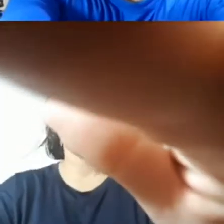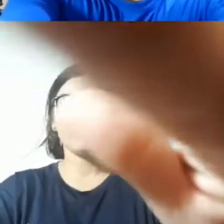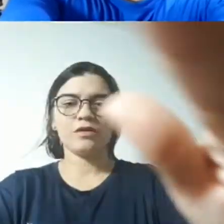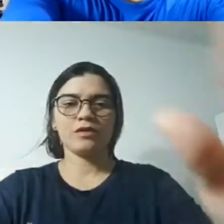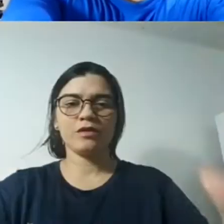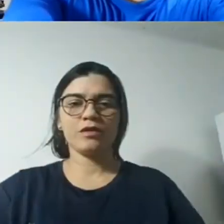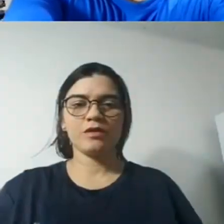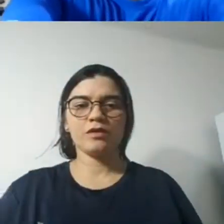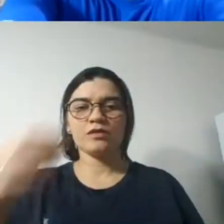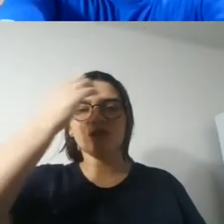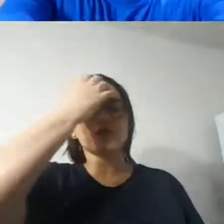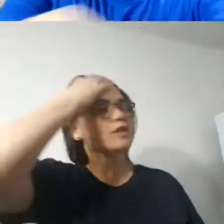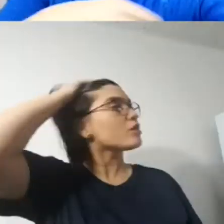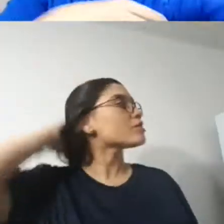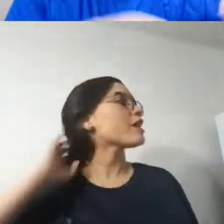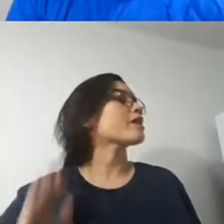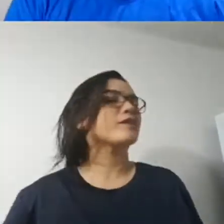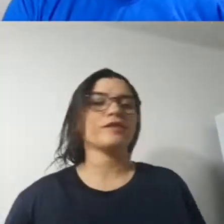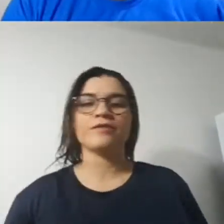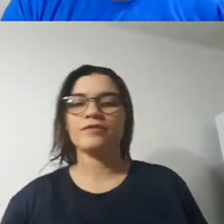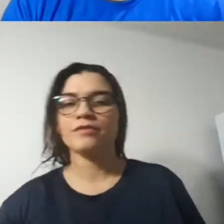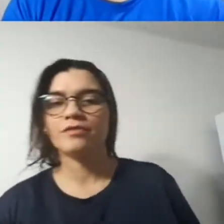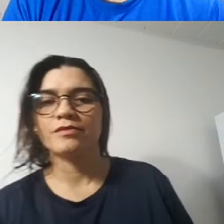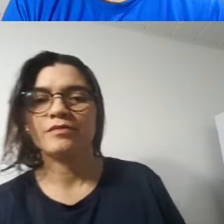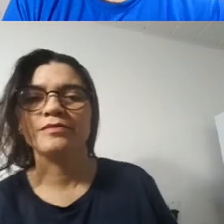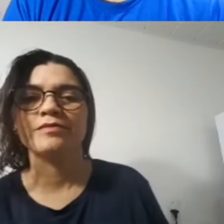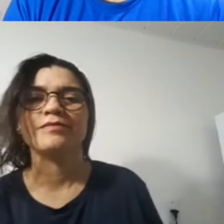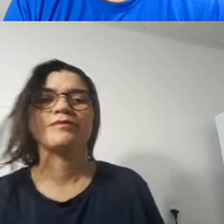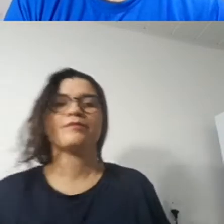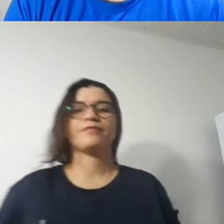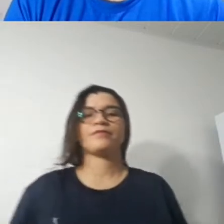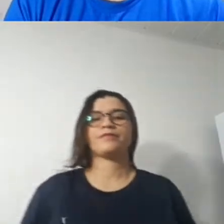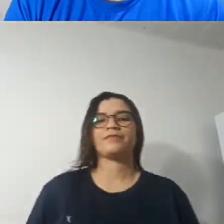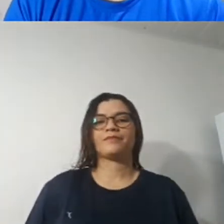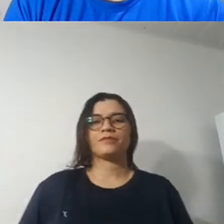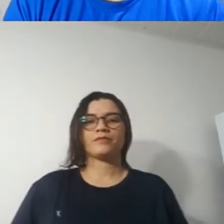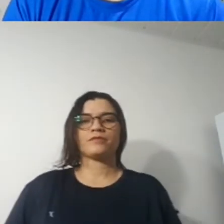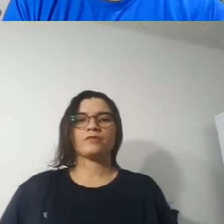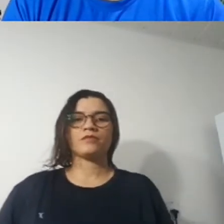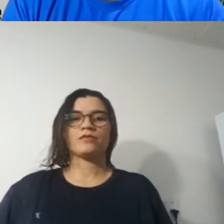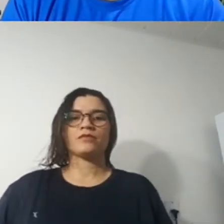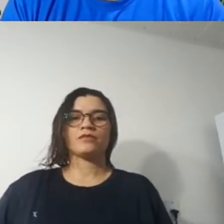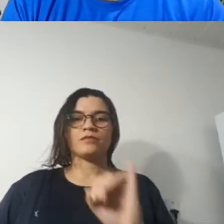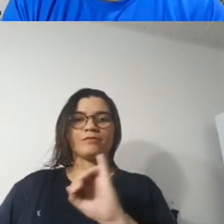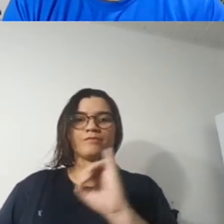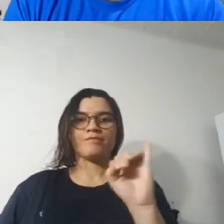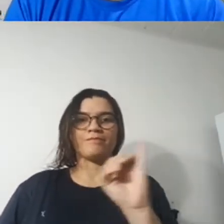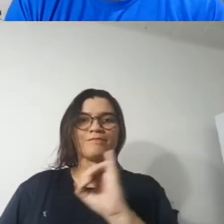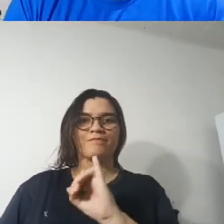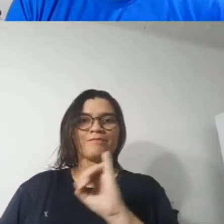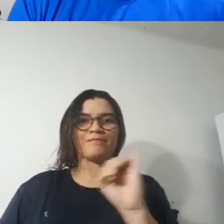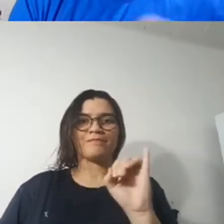quero conquistar. Alegre estou.